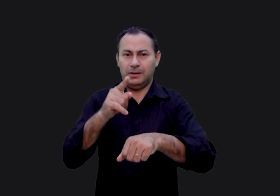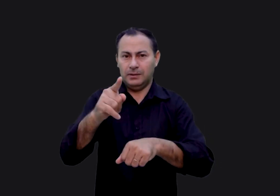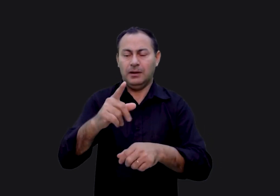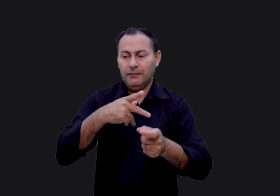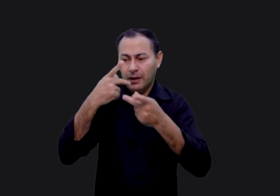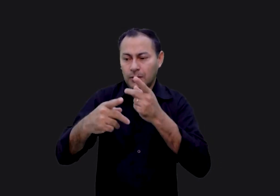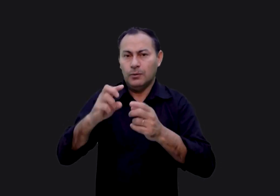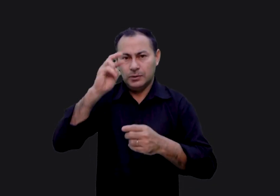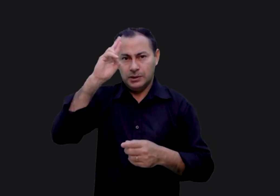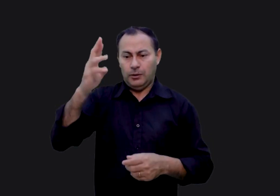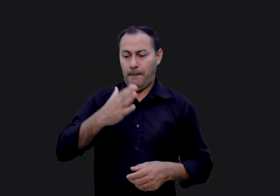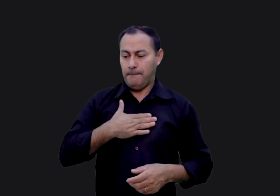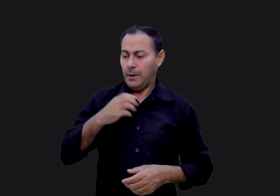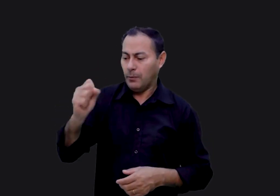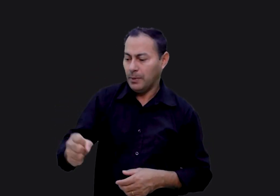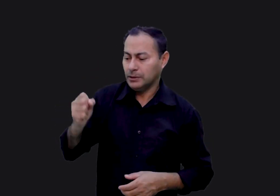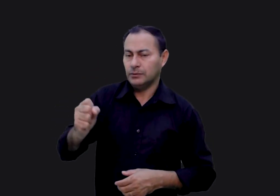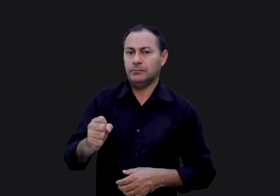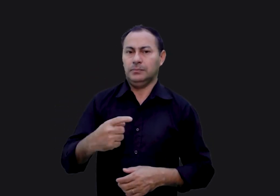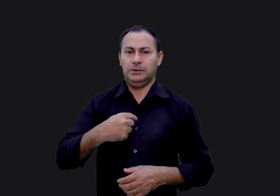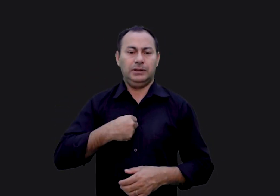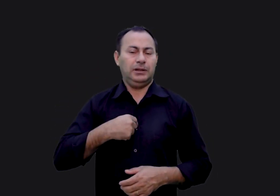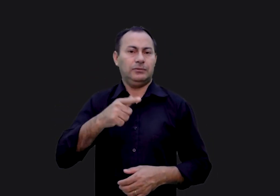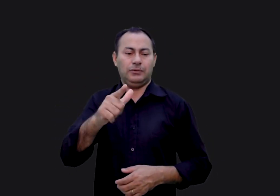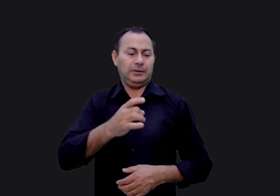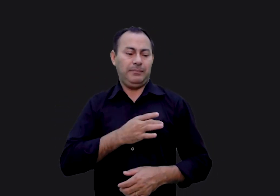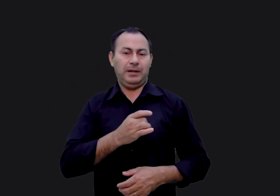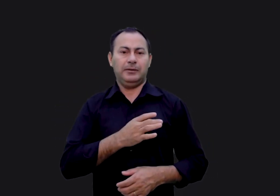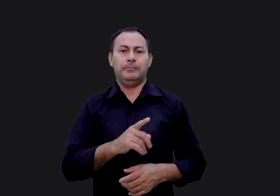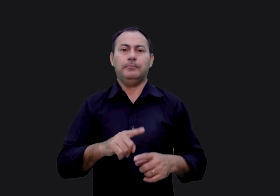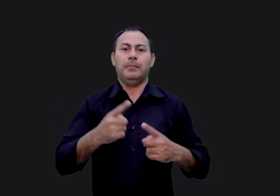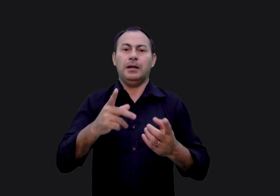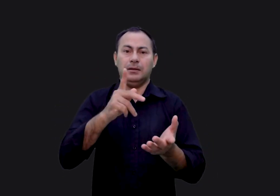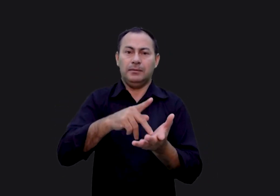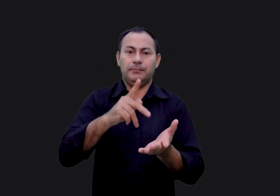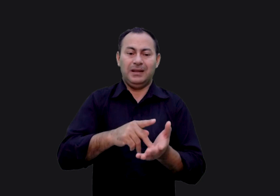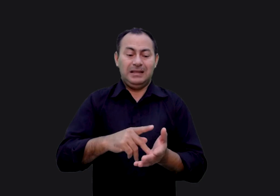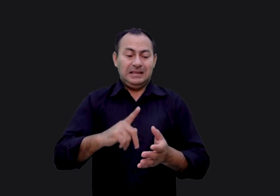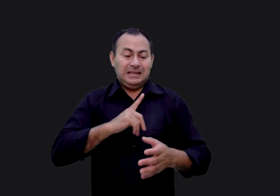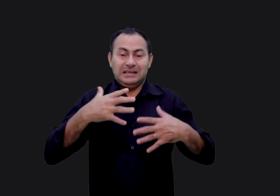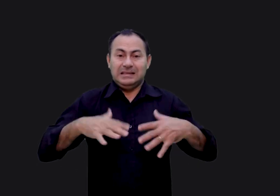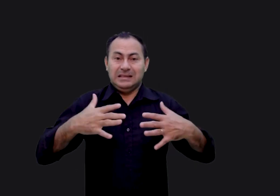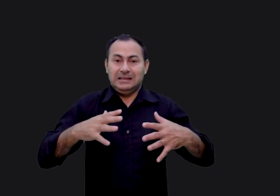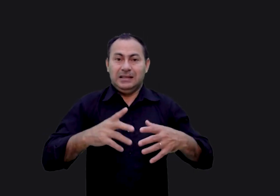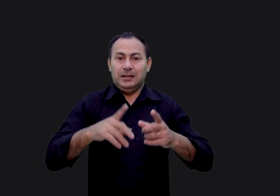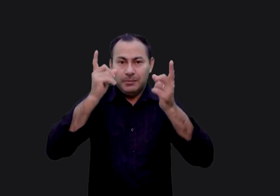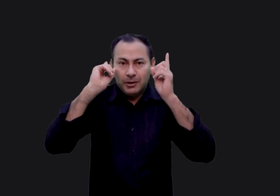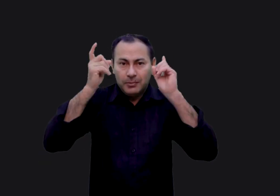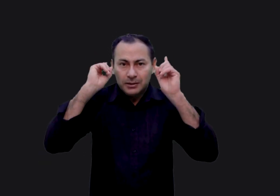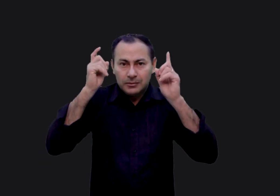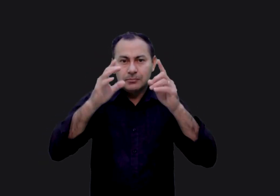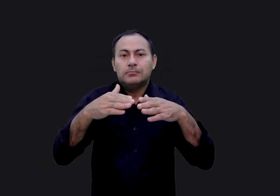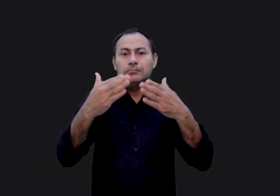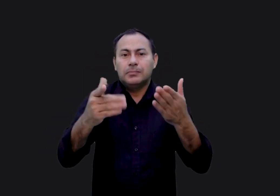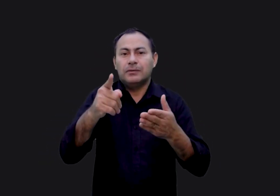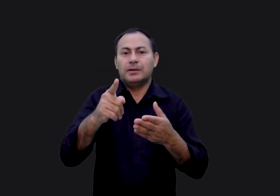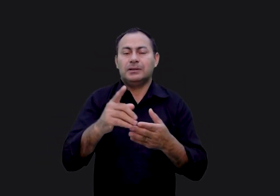Se você diz: o Senhor é o meu pastor e eu não temerei, mas na verdade está morrendo de medo e de preocupação, então você